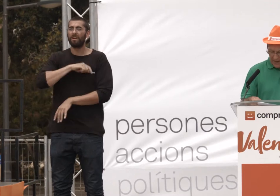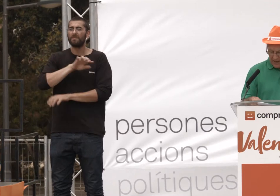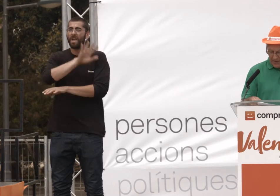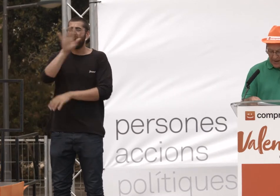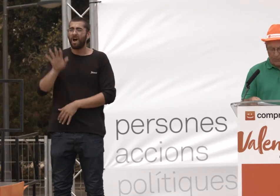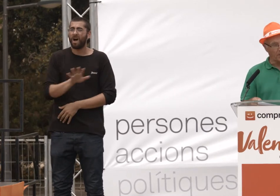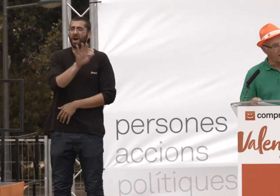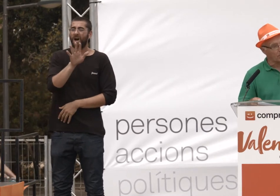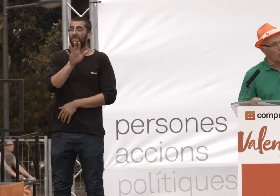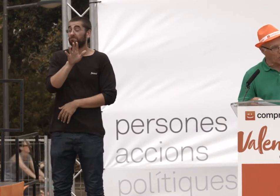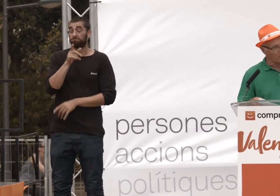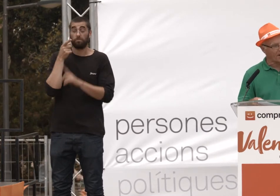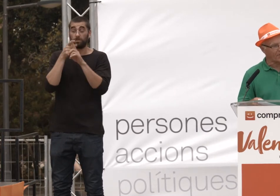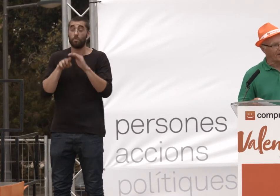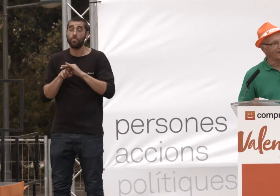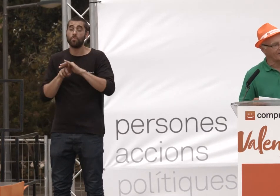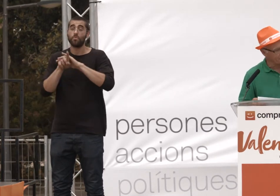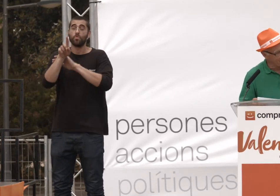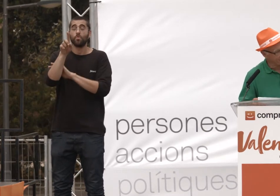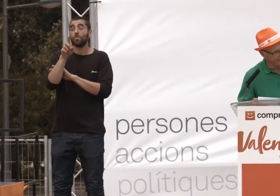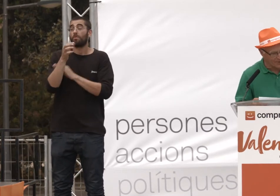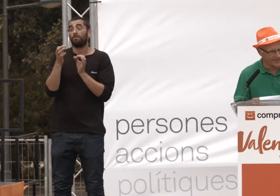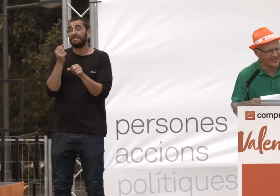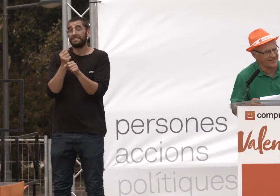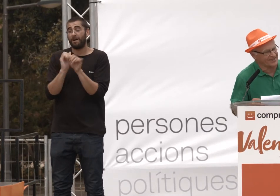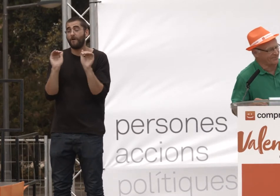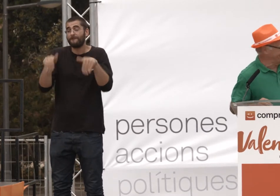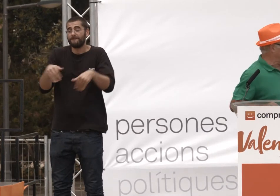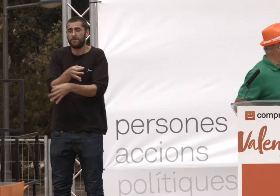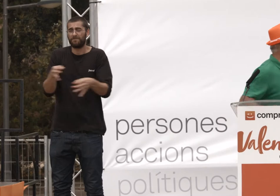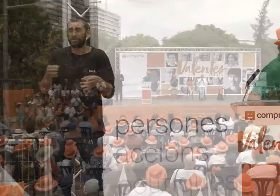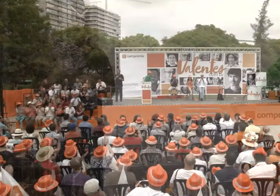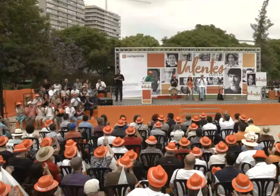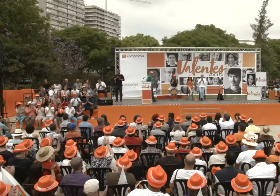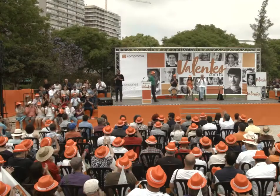avançar i per a poder concloure la feina. Res més i moltes gràcies.